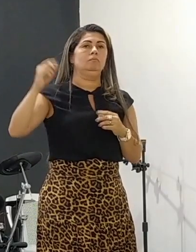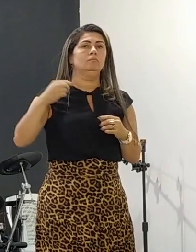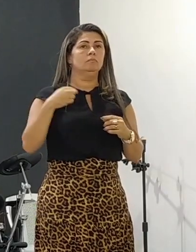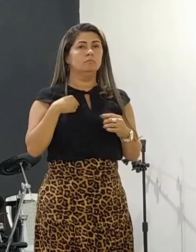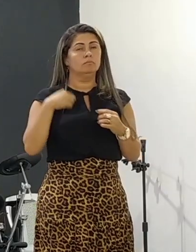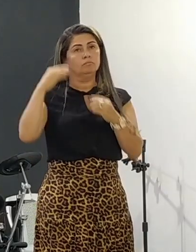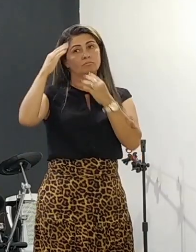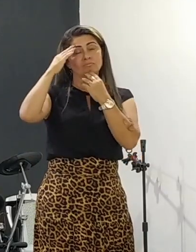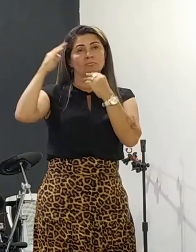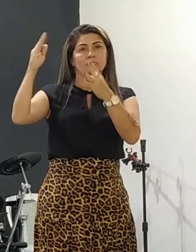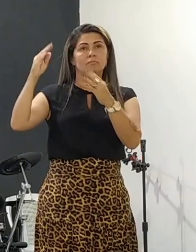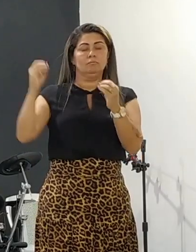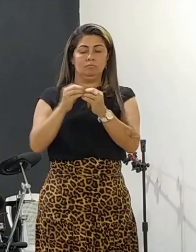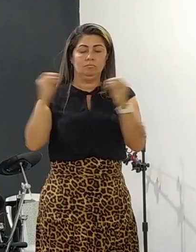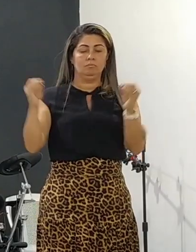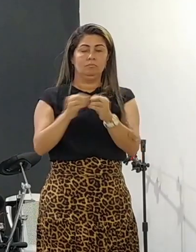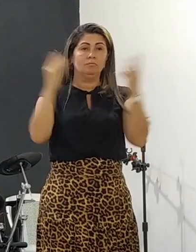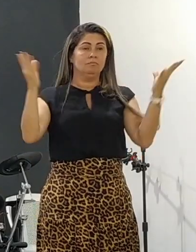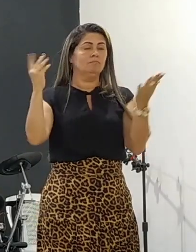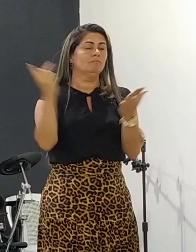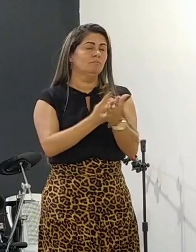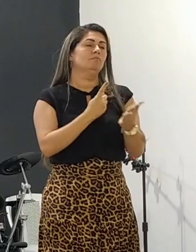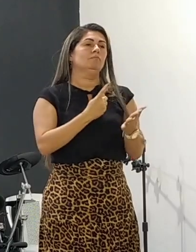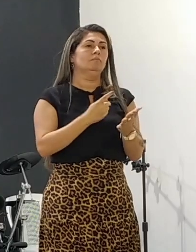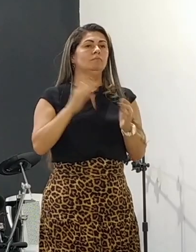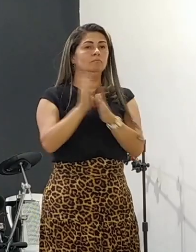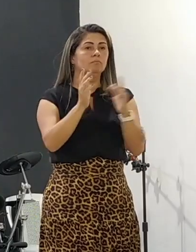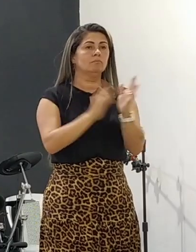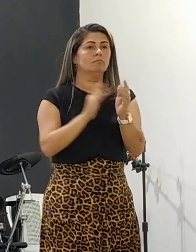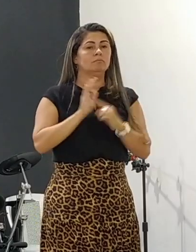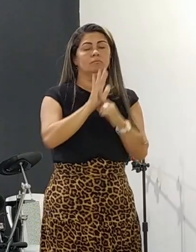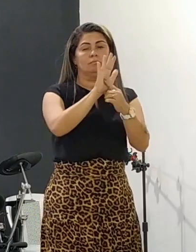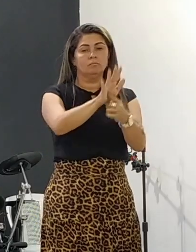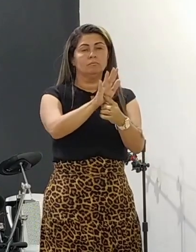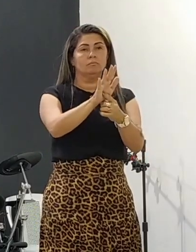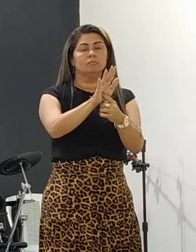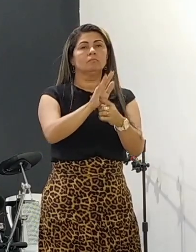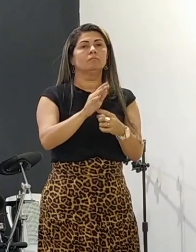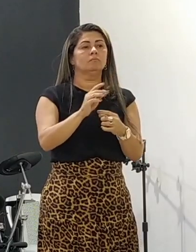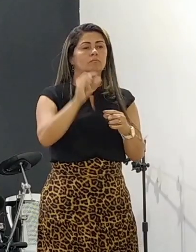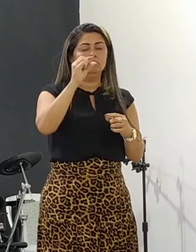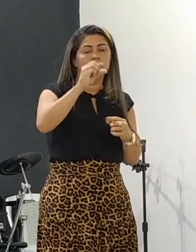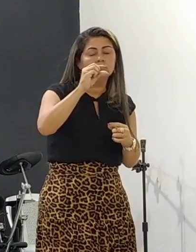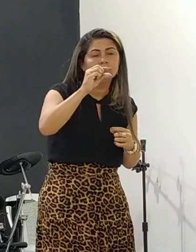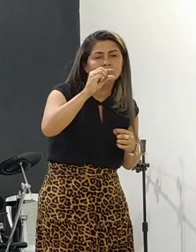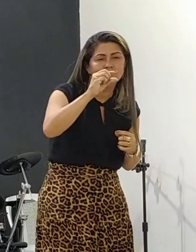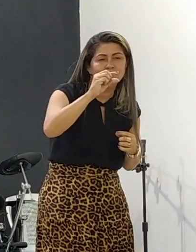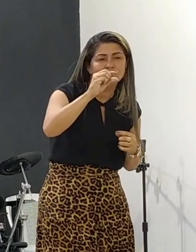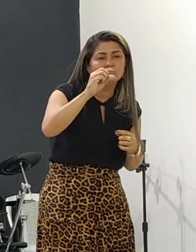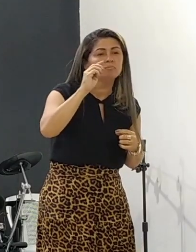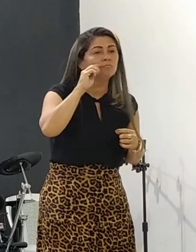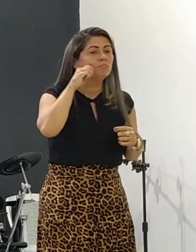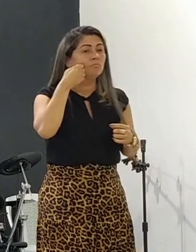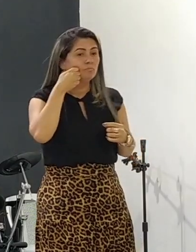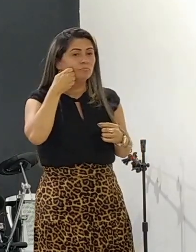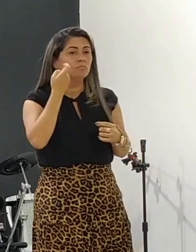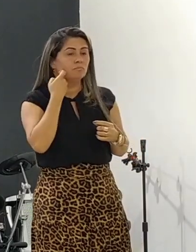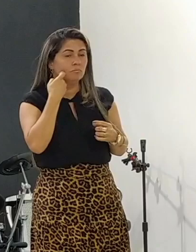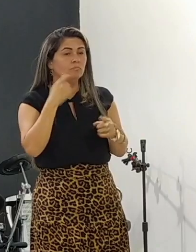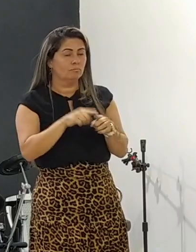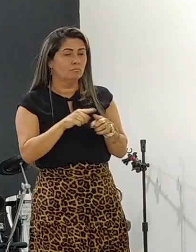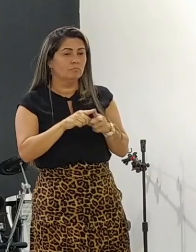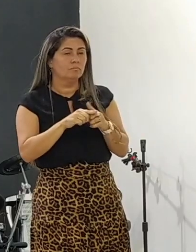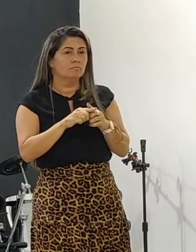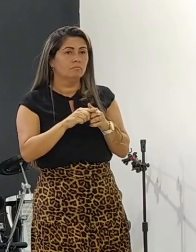sou grato, o milagre começa a acontecer, porque foi quando Jesus apresentou aquele pouquinho que ele tinha na mão ao Pai,